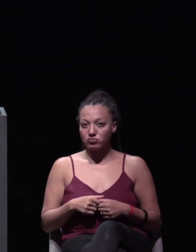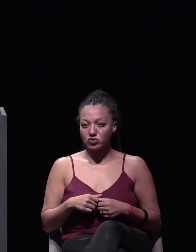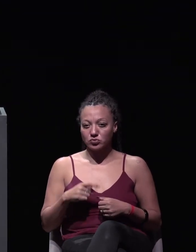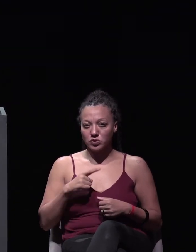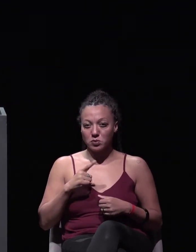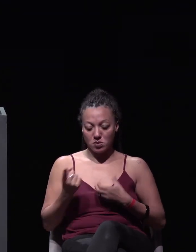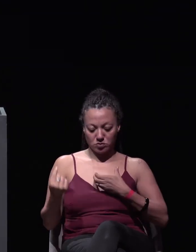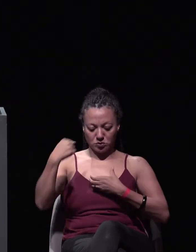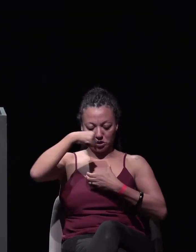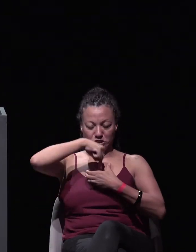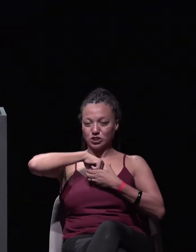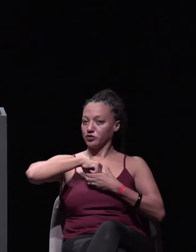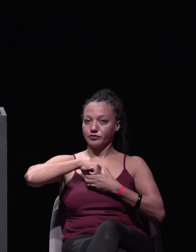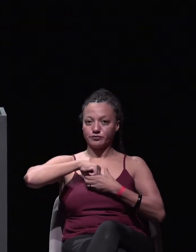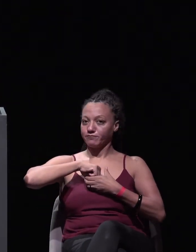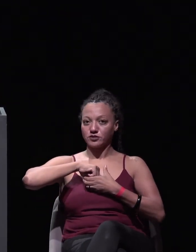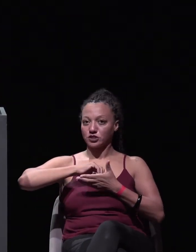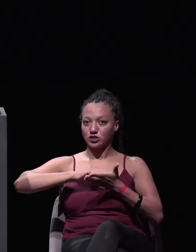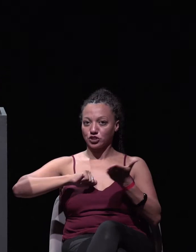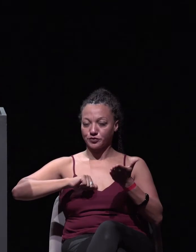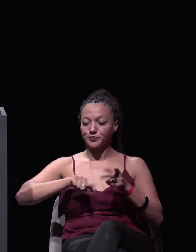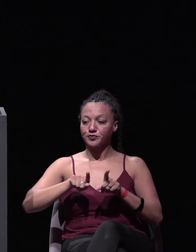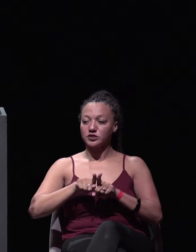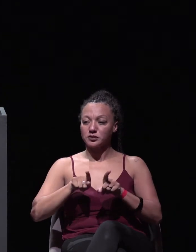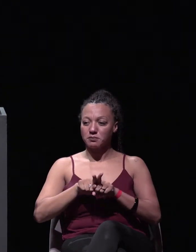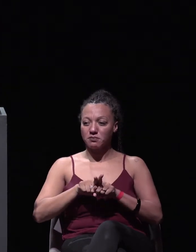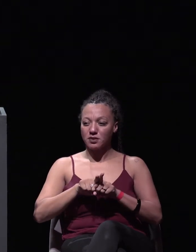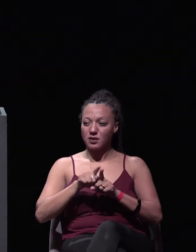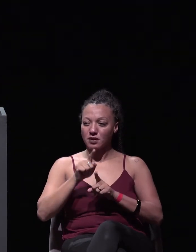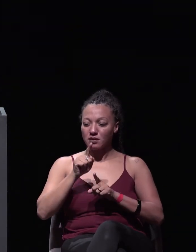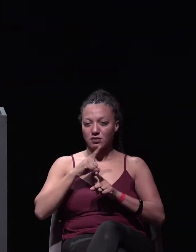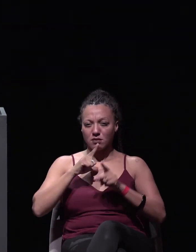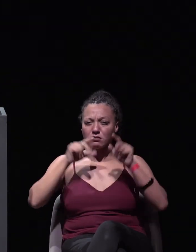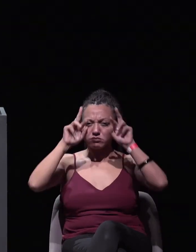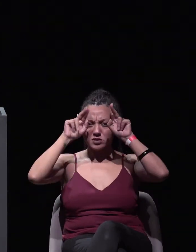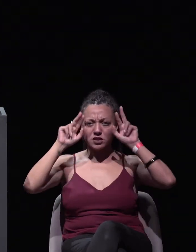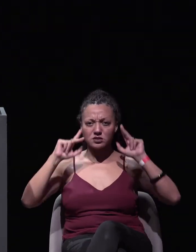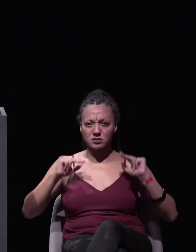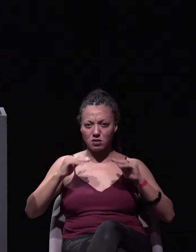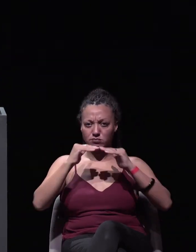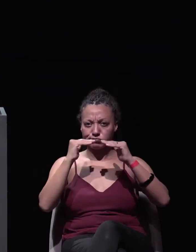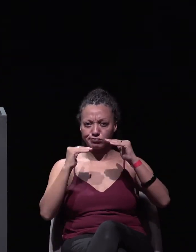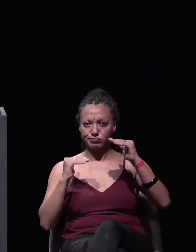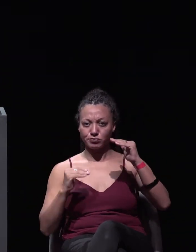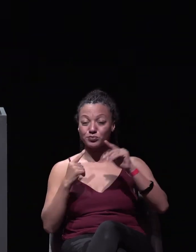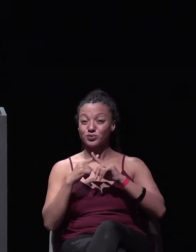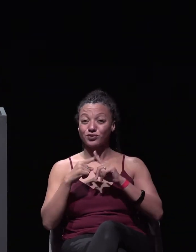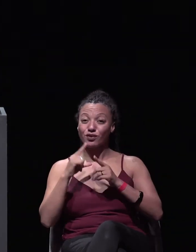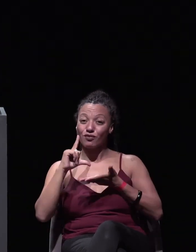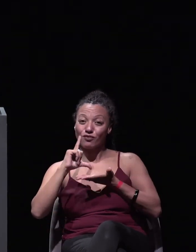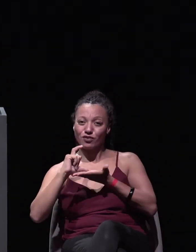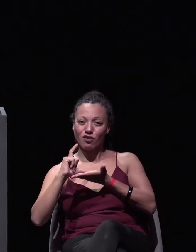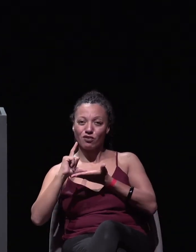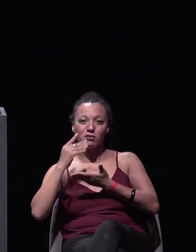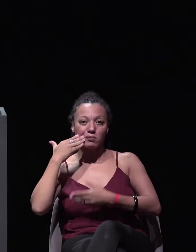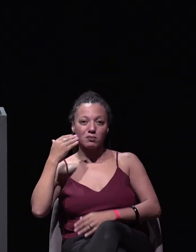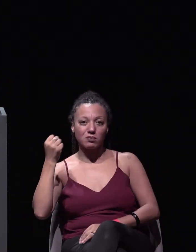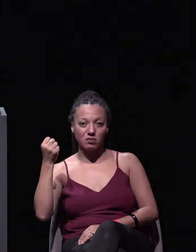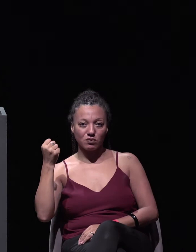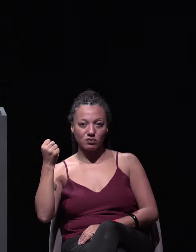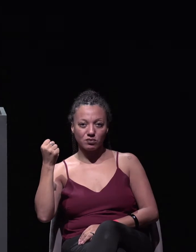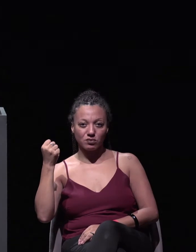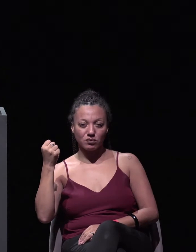negada, numa operação de hierarquização racial, também porque o fotógrafo é branco, né? E acessando